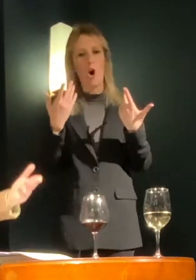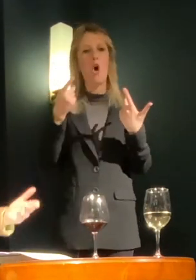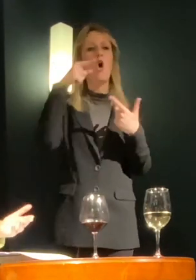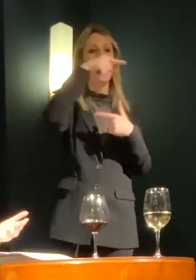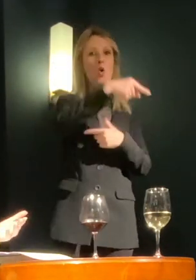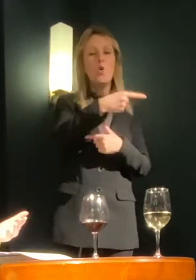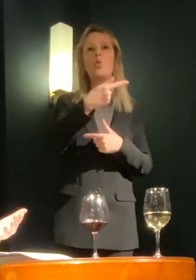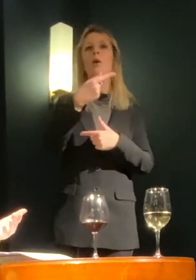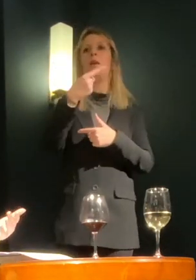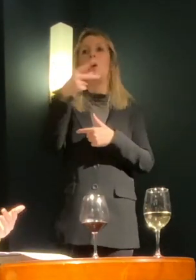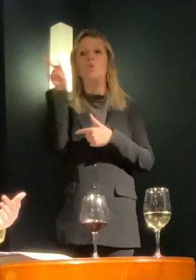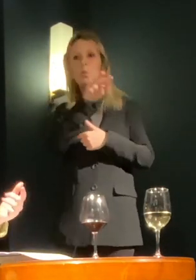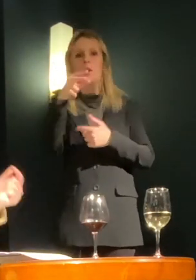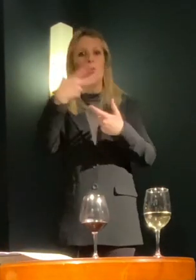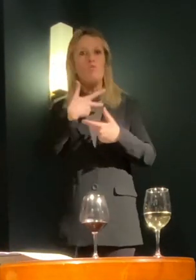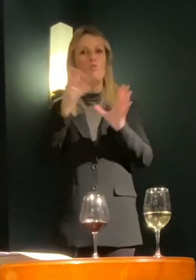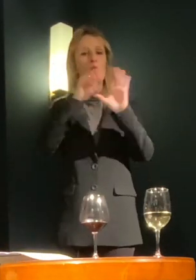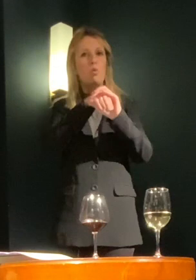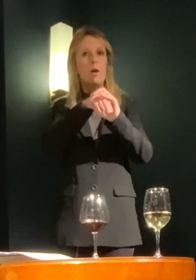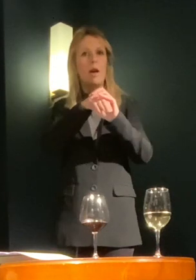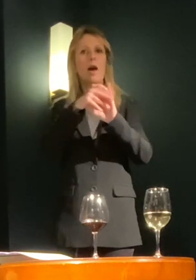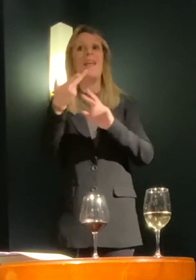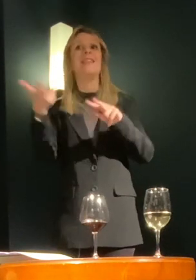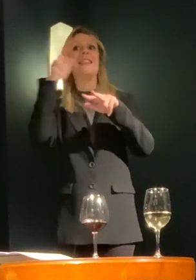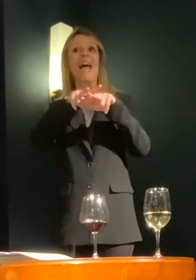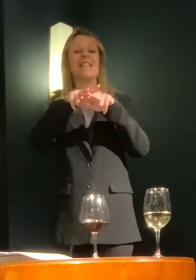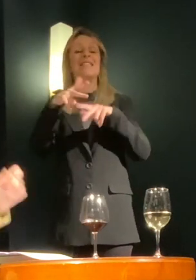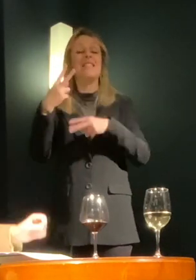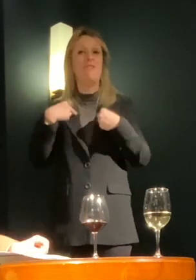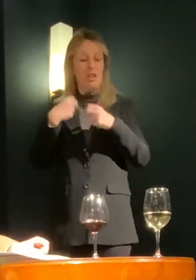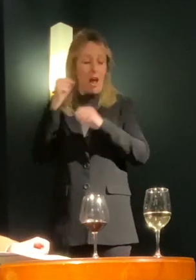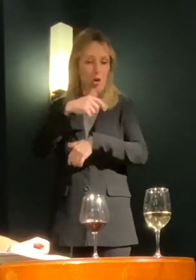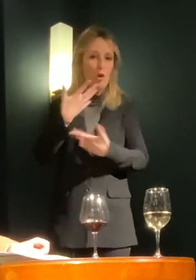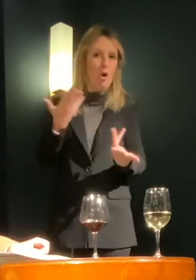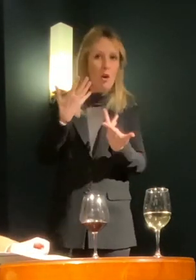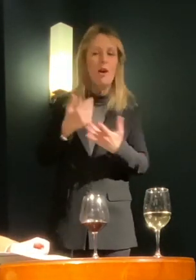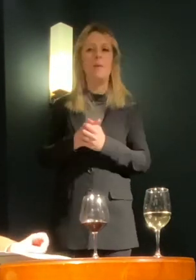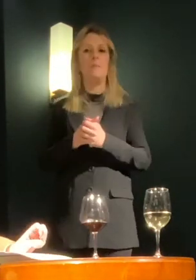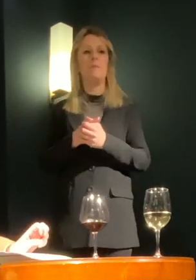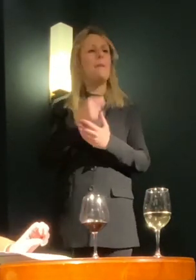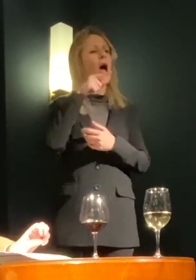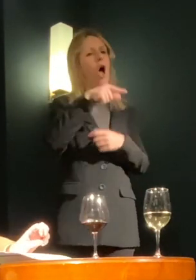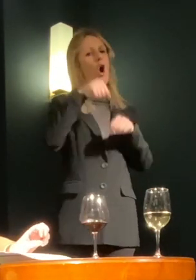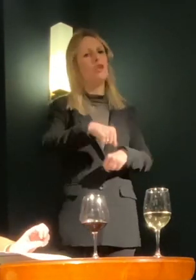una terza vita ancora. Oggi Valerio, come sta secondo te?